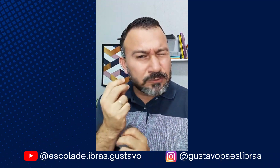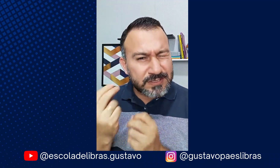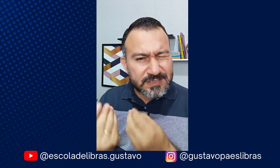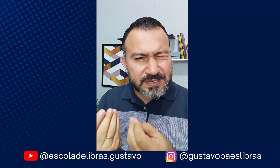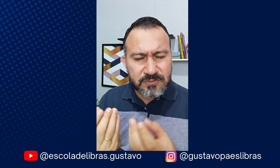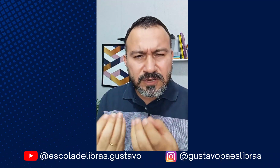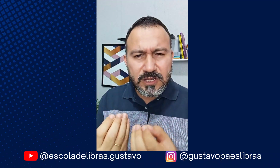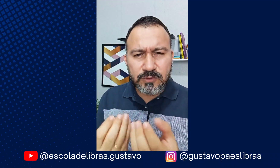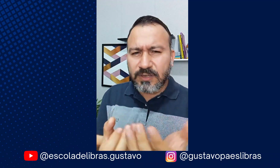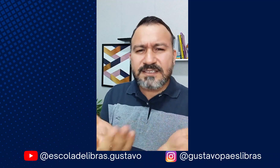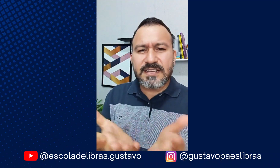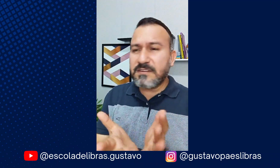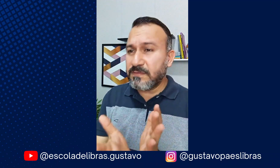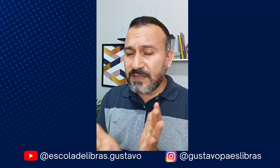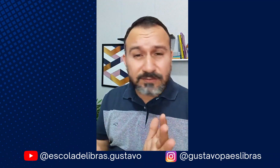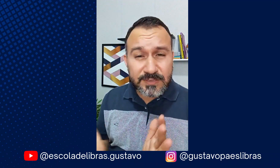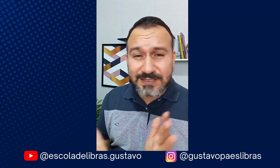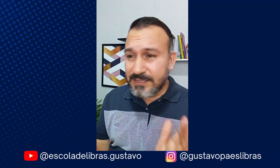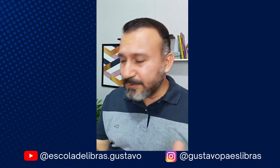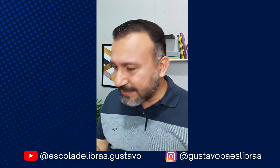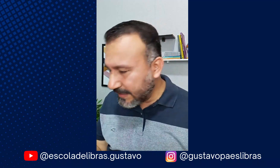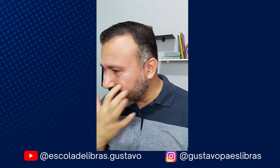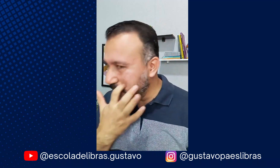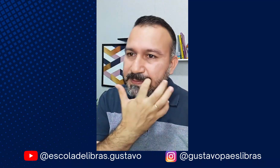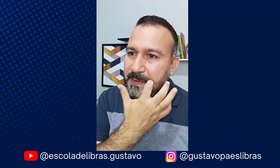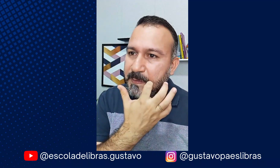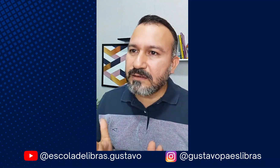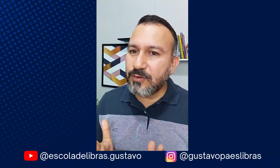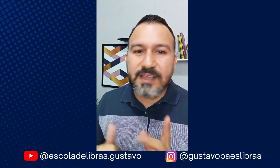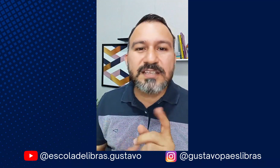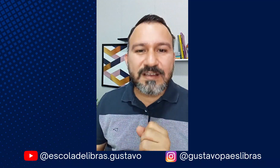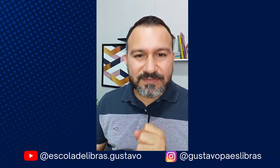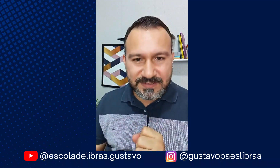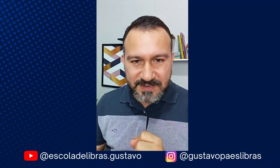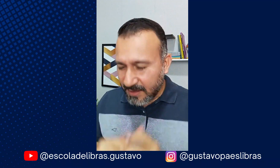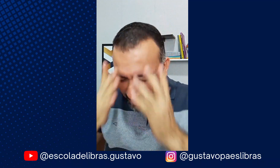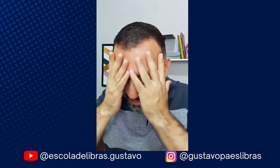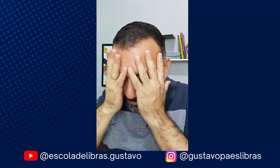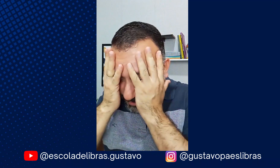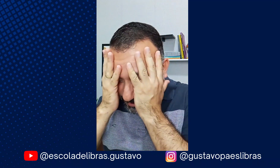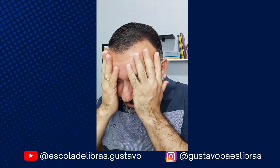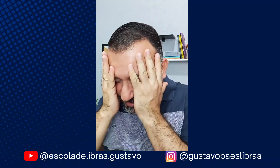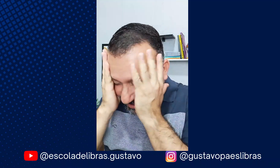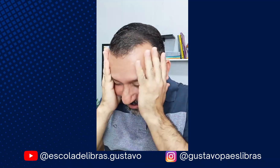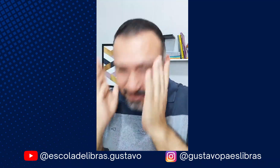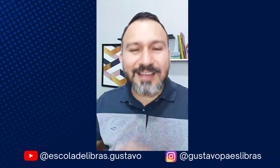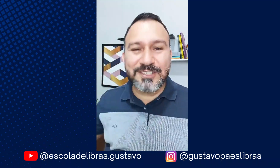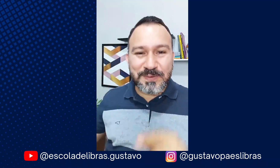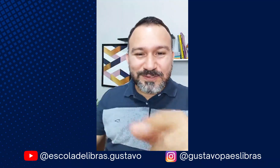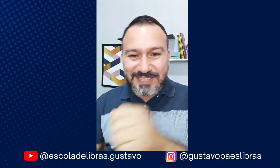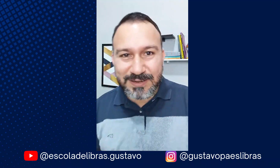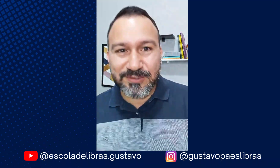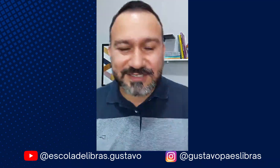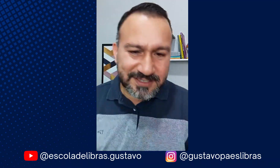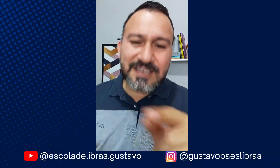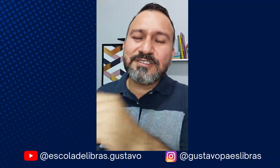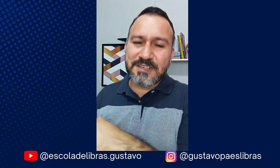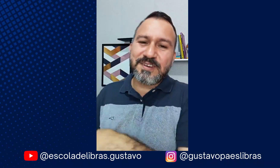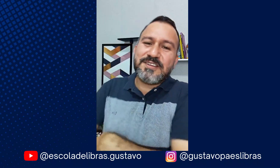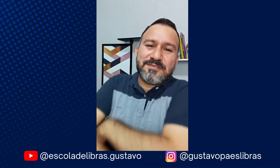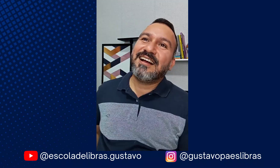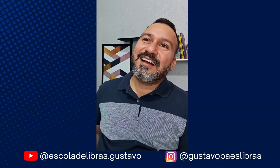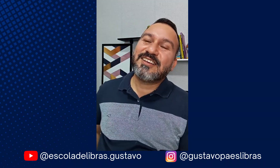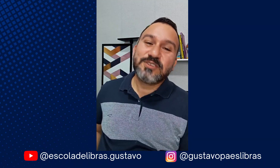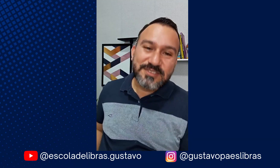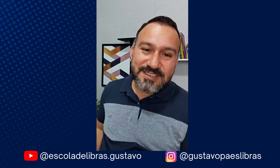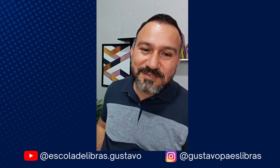não tem noção do que significa, você não entende, né? O que você vai fazer? Ah, meu Deus do céu. Ah, deixa eu perguntar para vocês, o que vocês